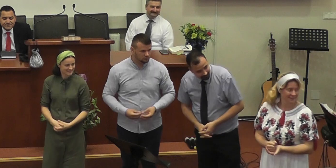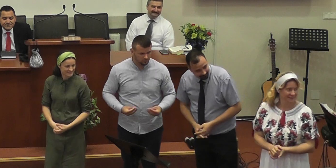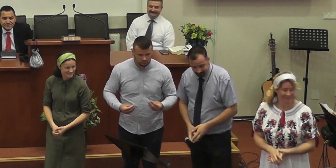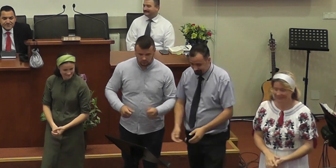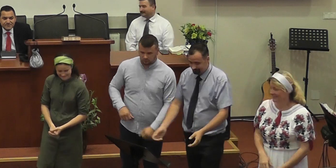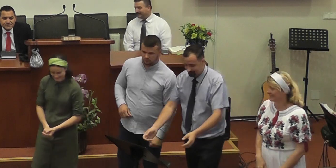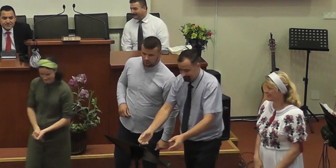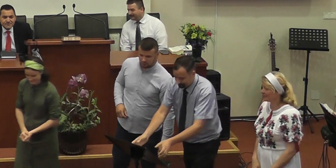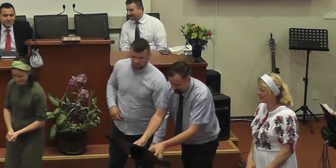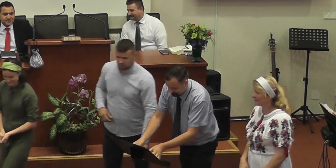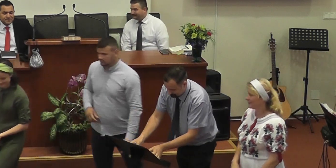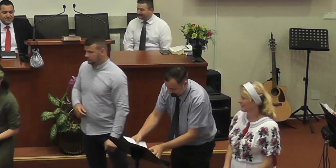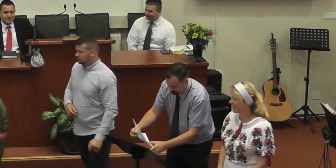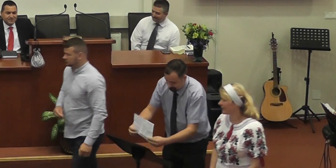Amin. Amin. Amin. Să vă mulțumim vizionare!